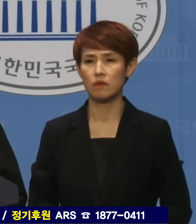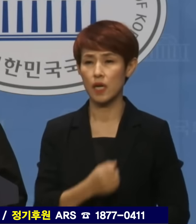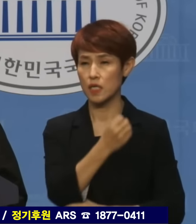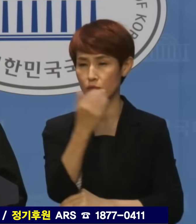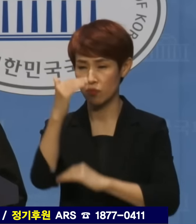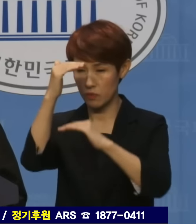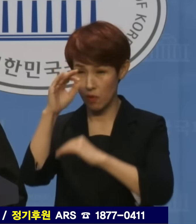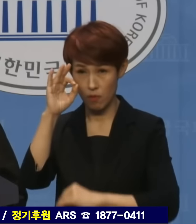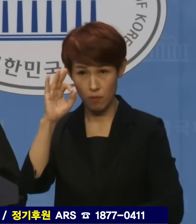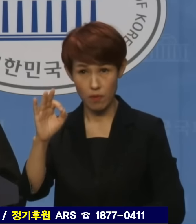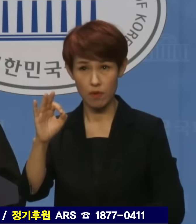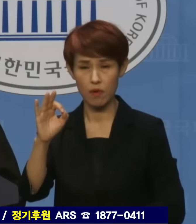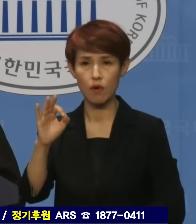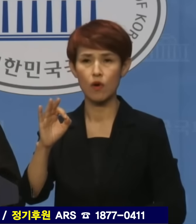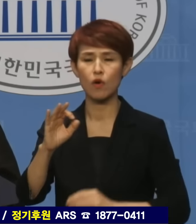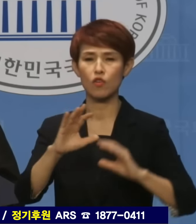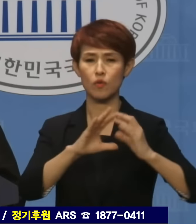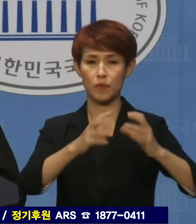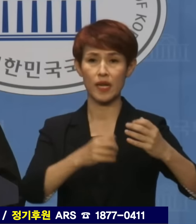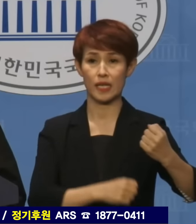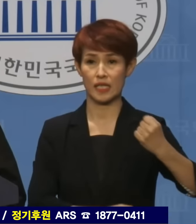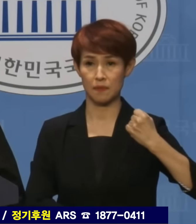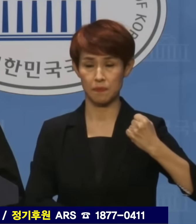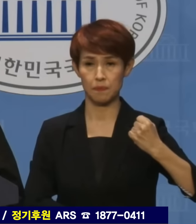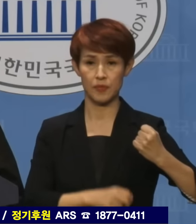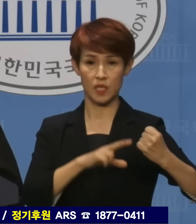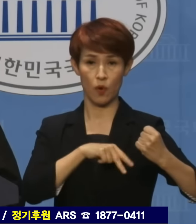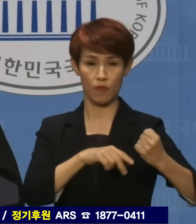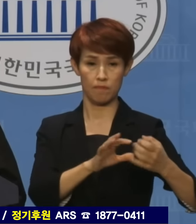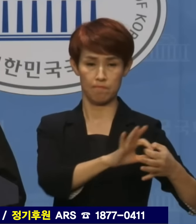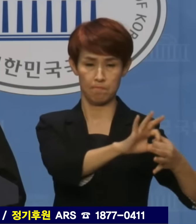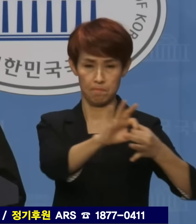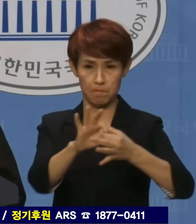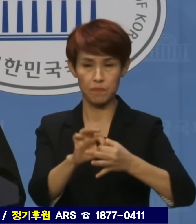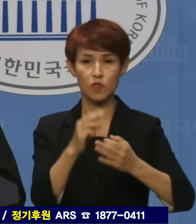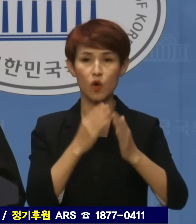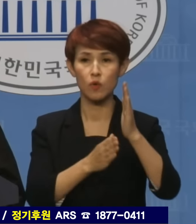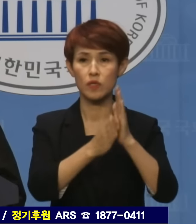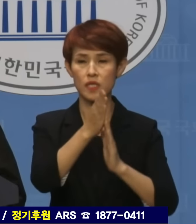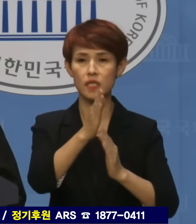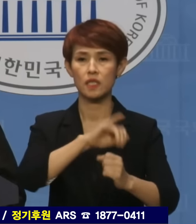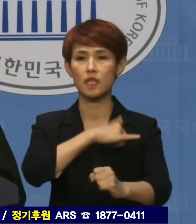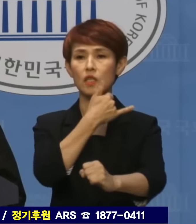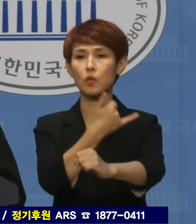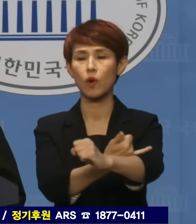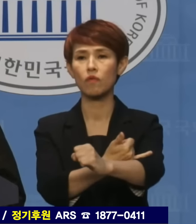경향신문 보도를 보면 국민의힘 소속 의원들로만 구성된 서울특별시